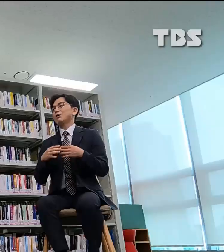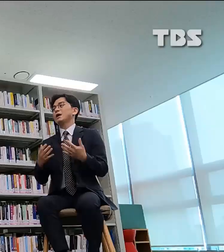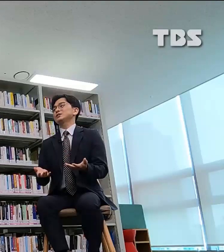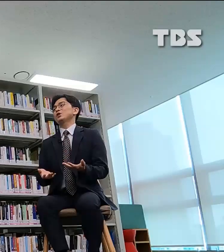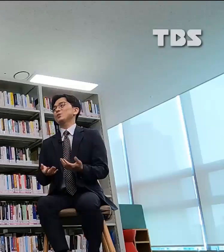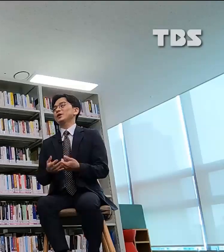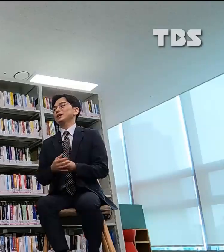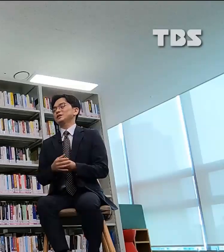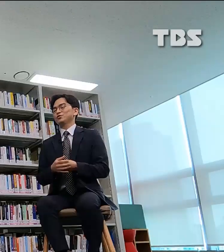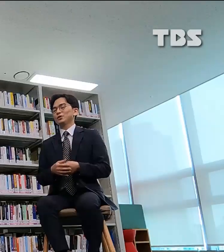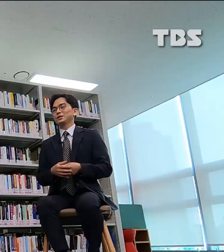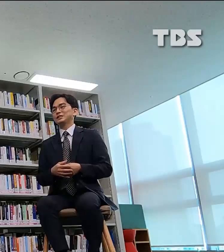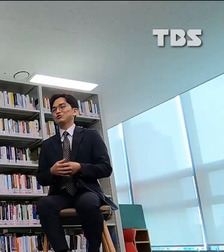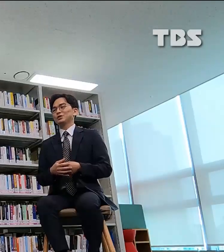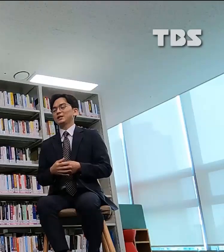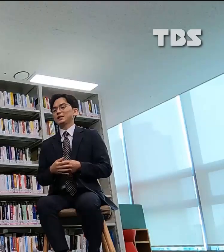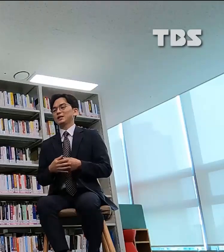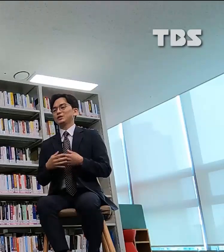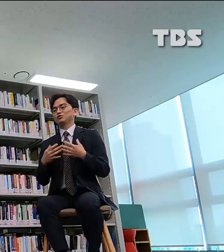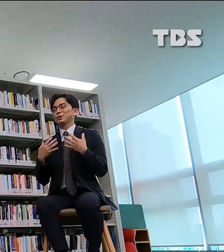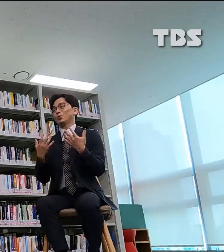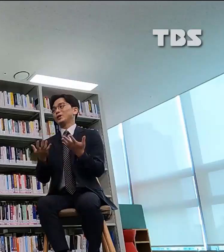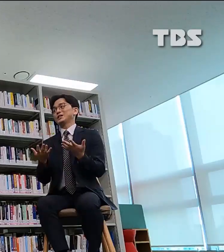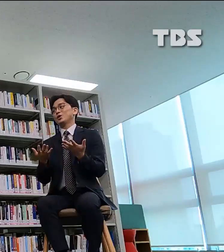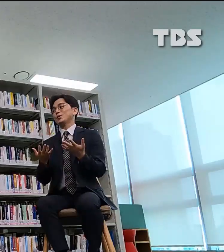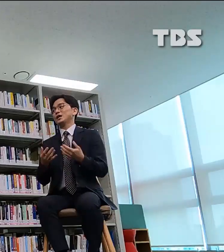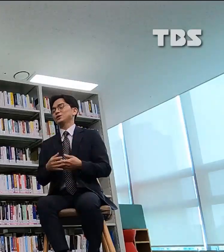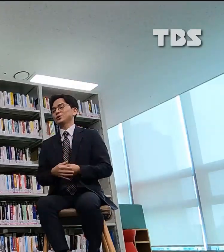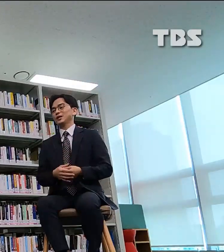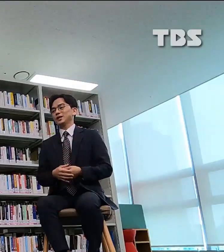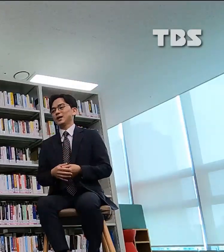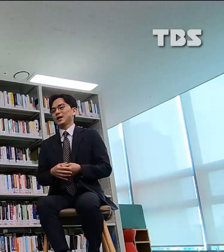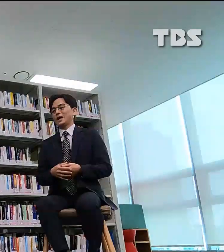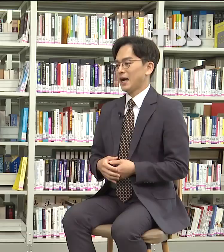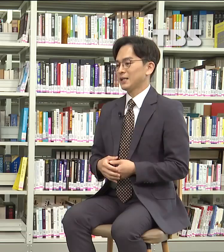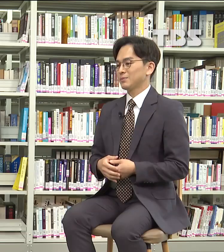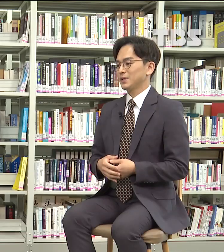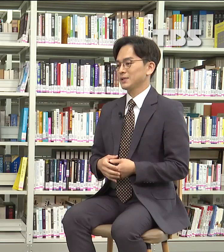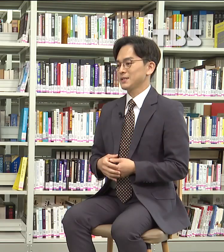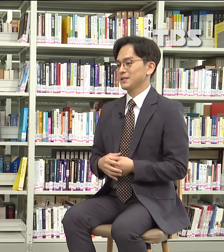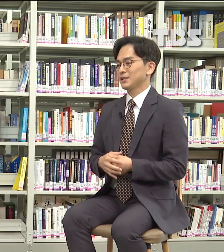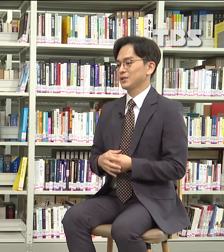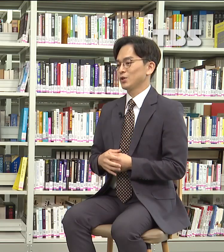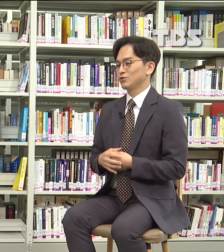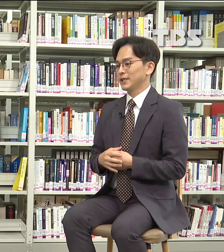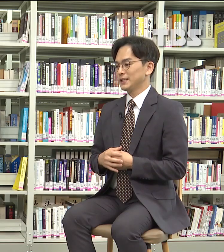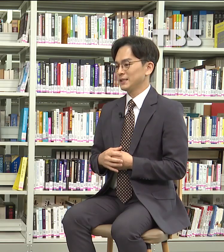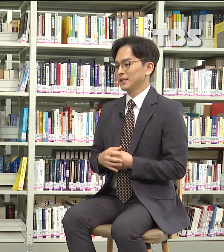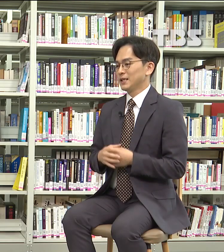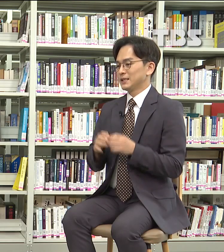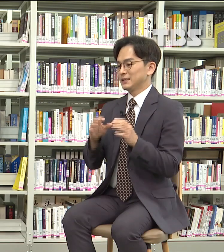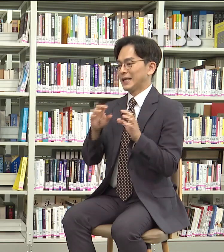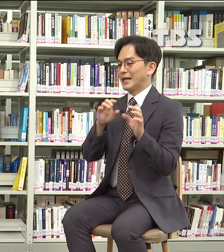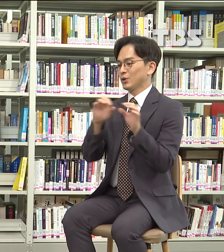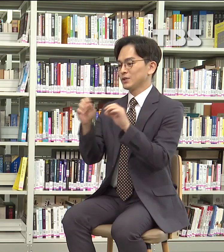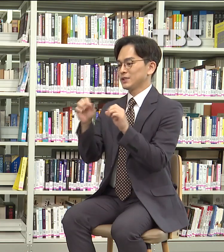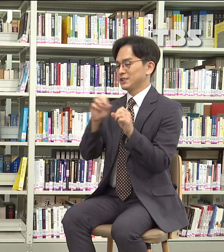상황을 설명해야 돼요. 수어의 특징 중에 하나가 눈에 보이게 설명하는 건데 아나필락시스 같은 경우에는 그 단어를